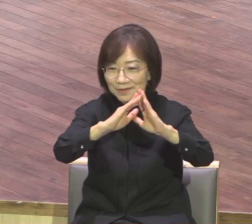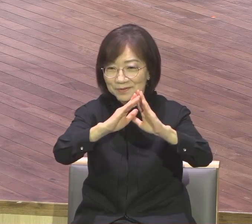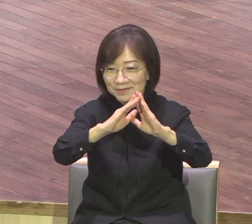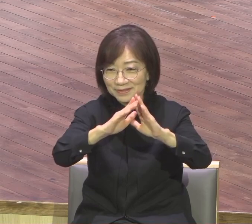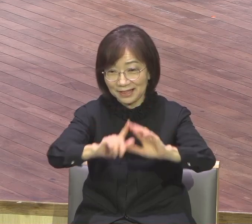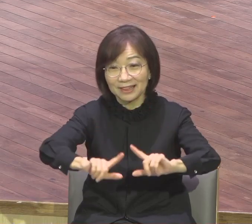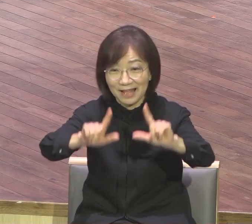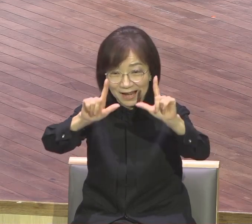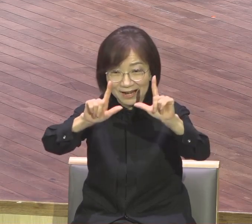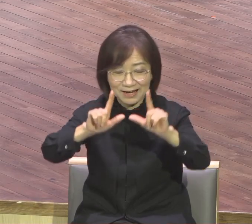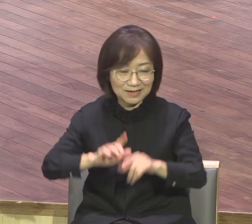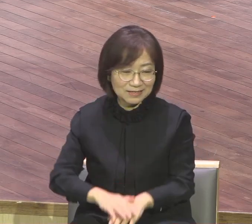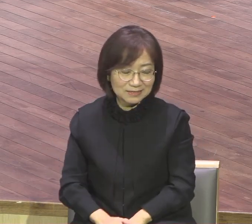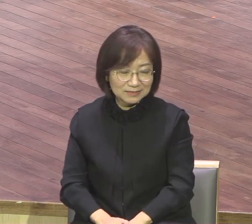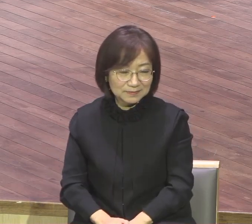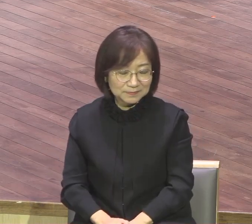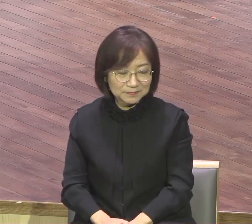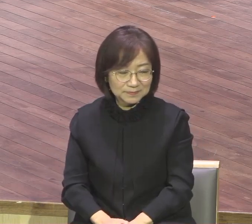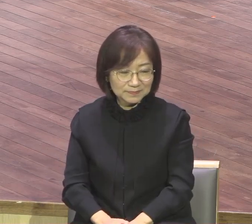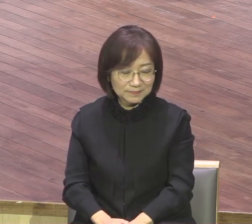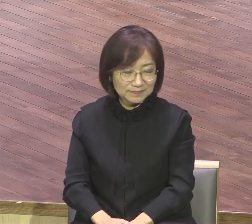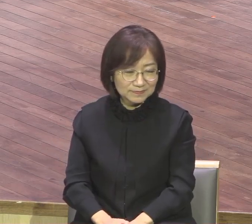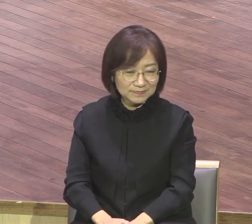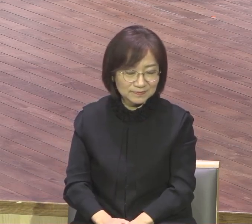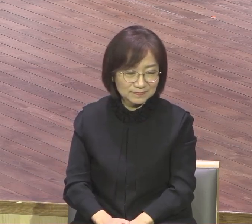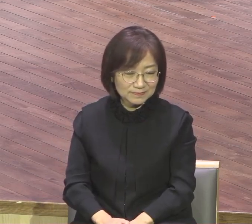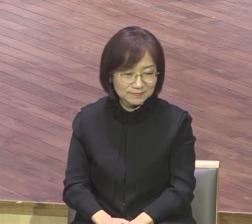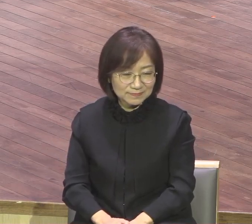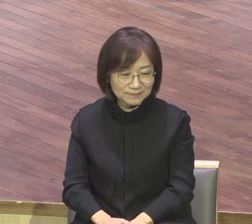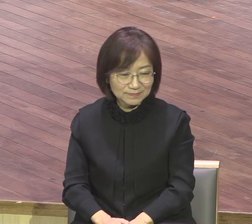y estamos entregando el culto de establecimiento de Bogotá.